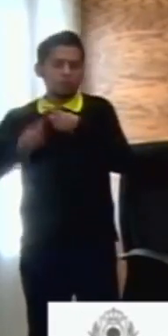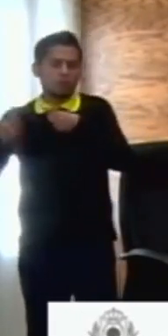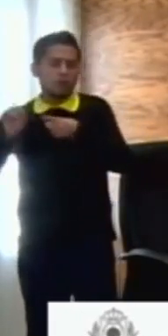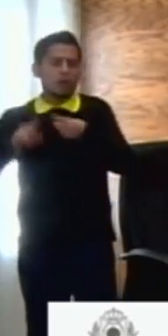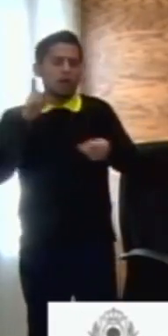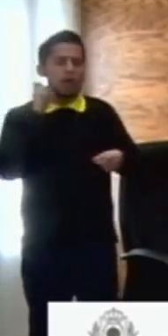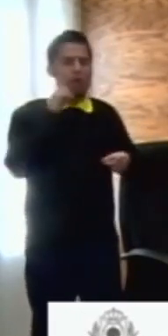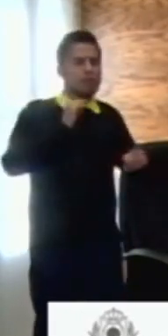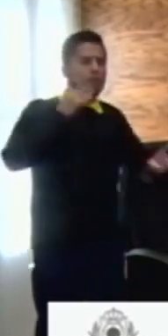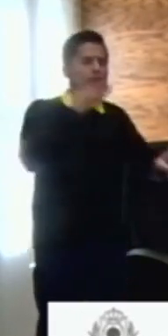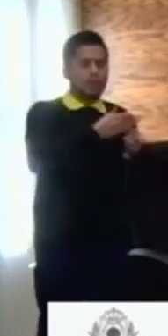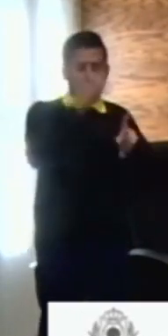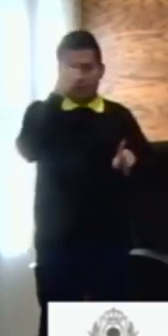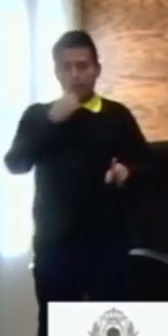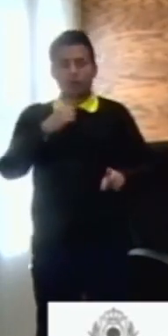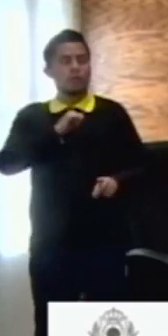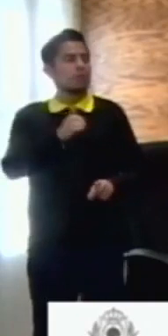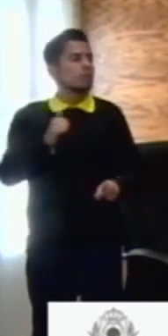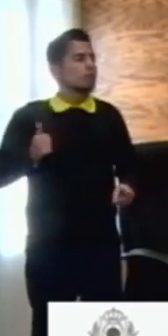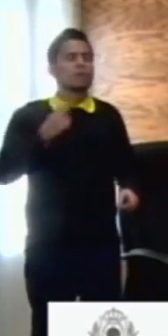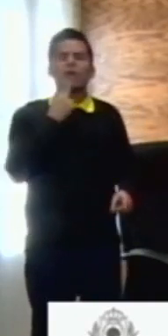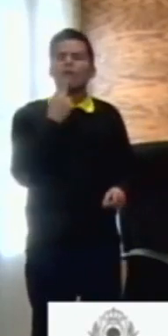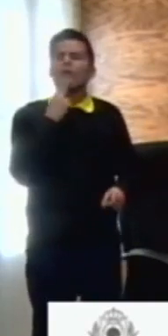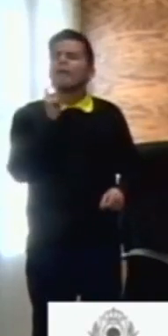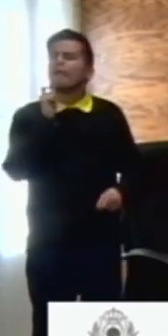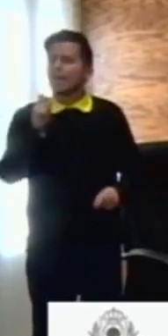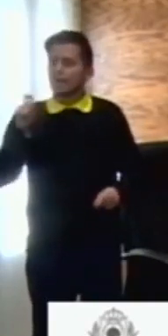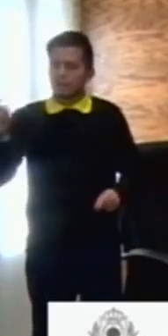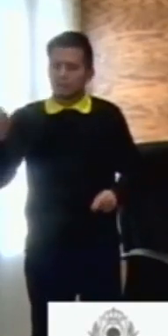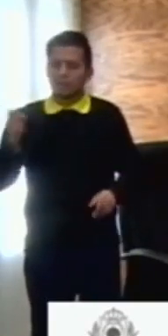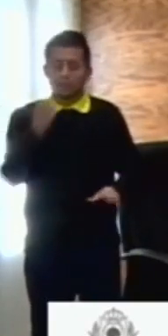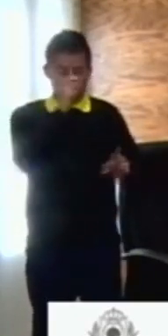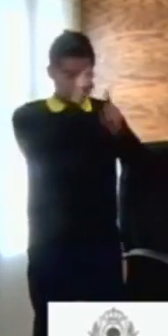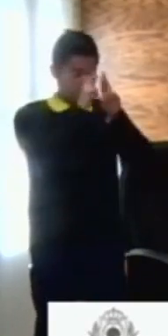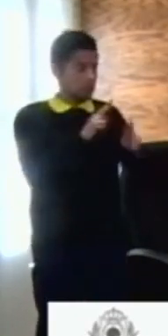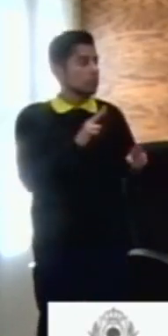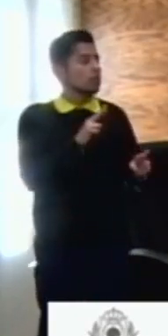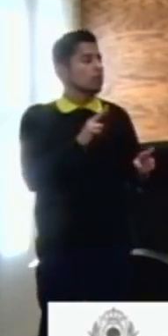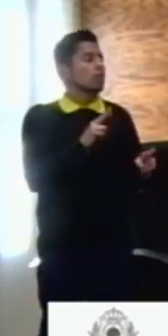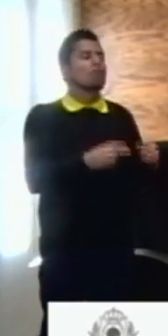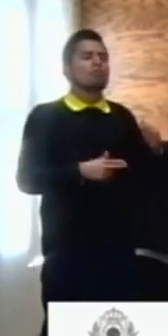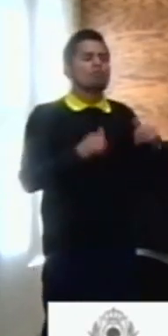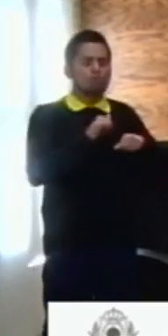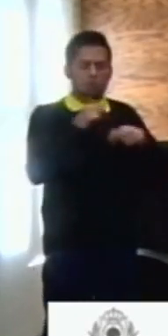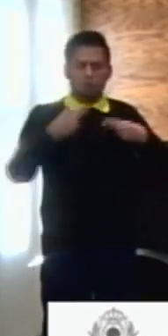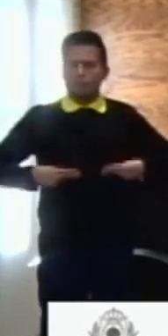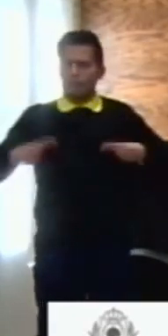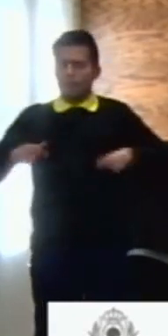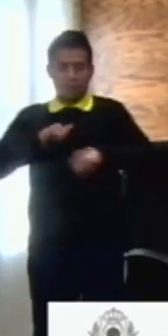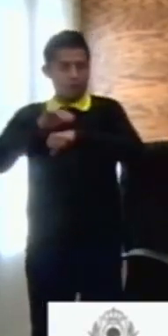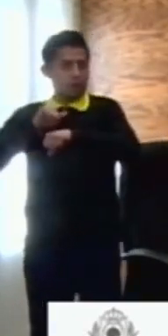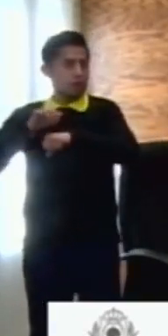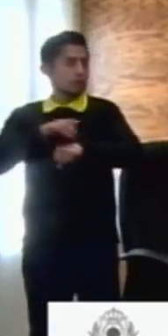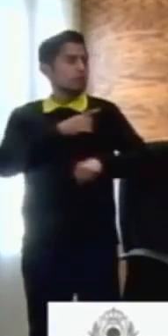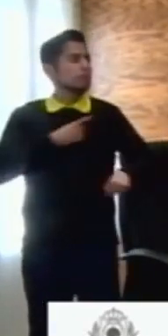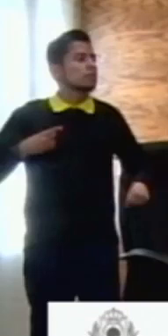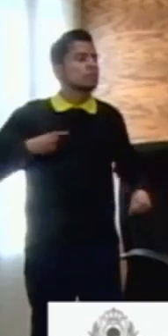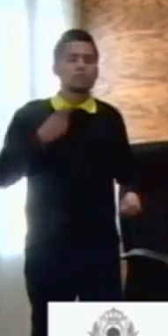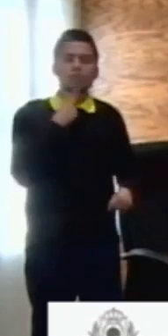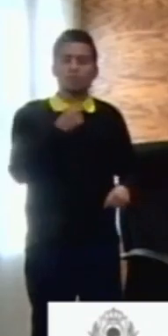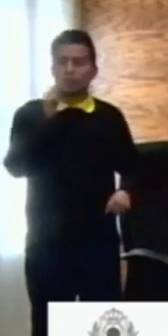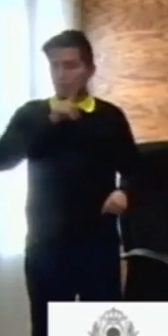el agua destinada para otros usos es decir se respetarán los volúmenes establecidos en el decreto